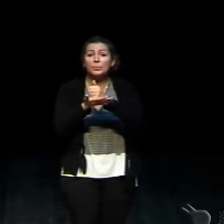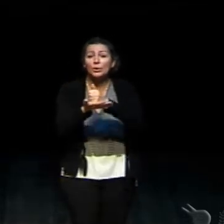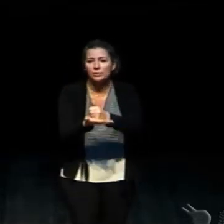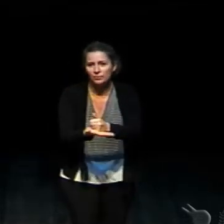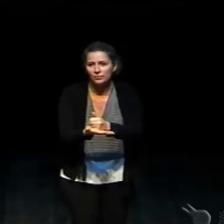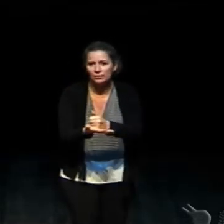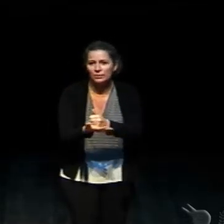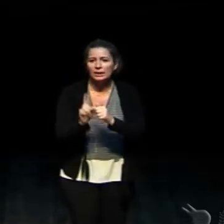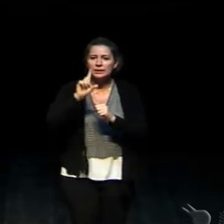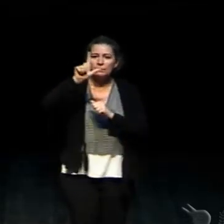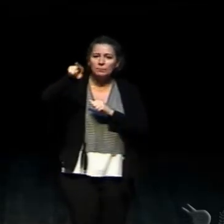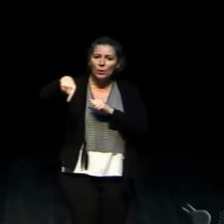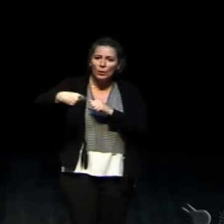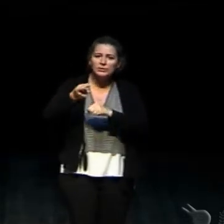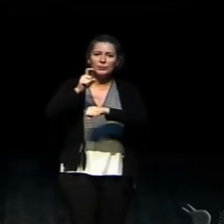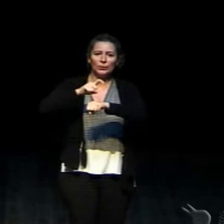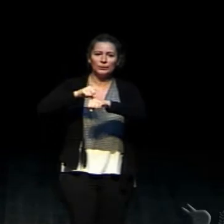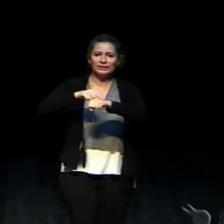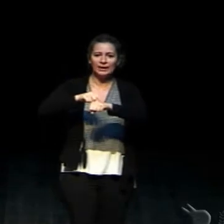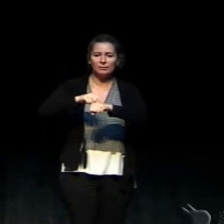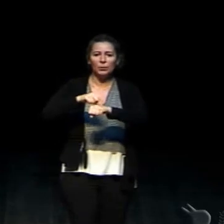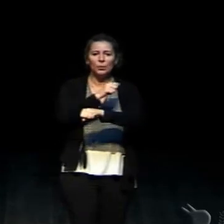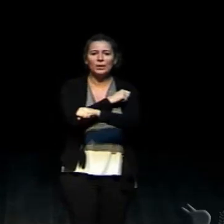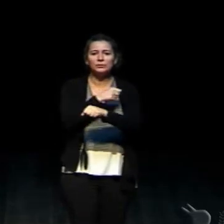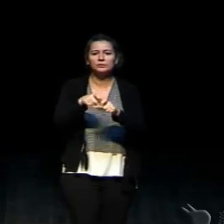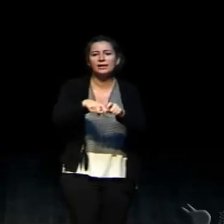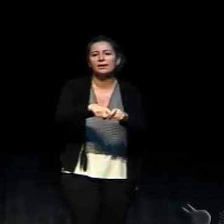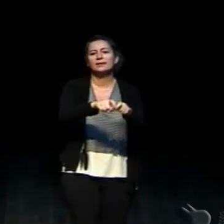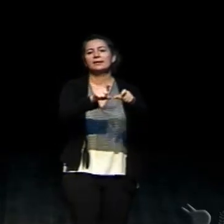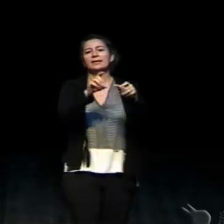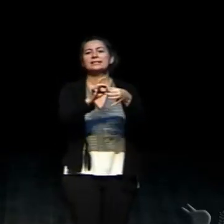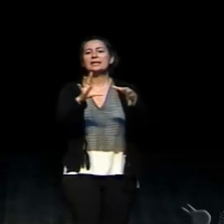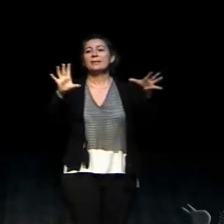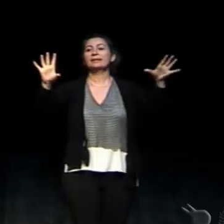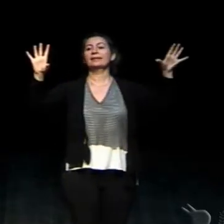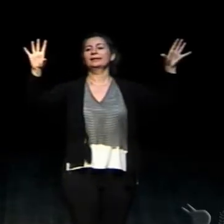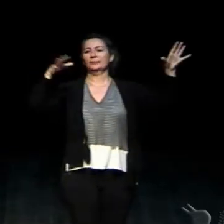quando você está aprendendo uma segunda língua, a sua primeira língua ela serve como um suporte para que